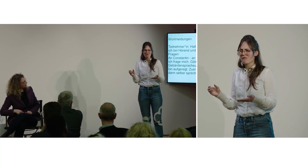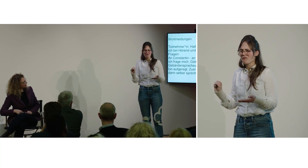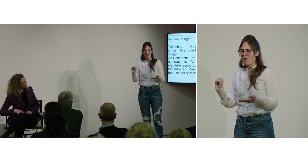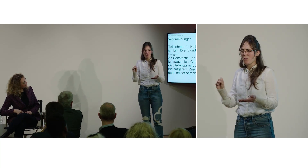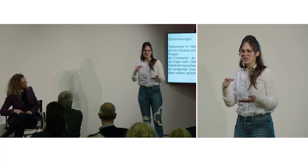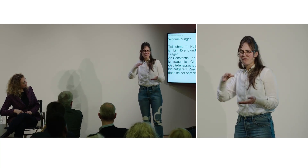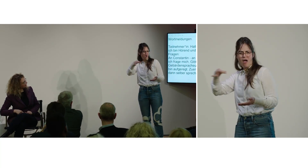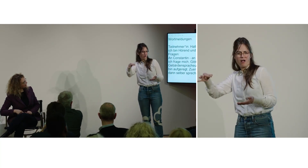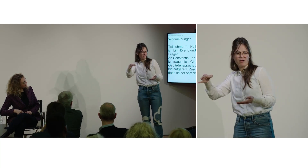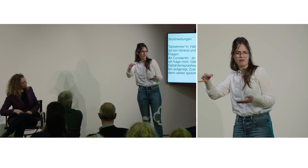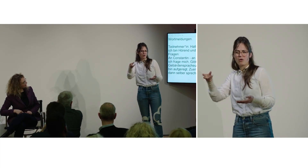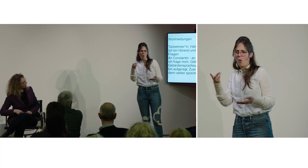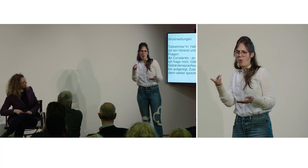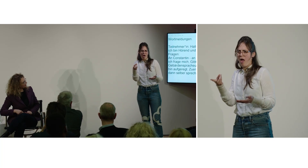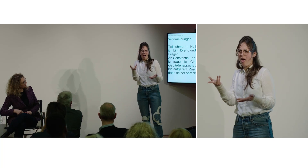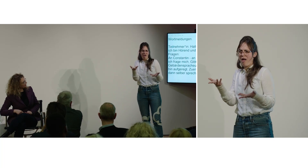Vielen Dank.